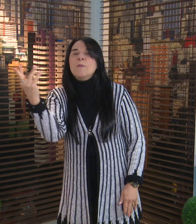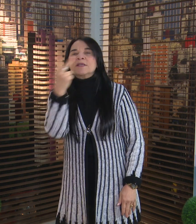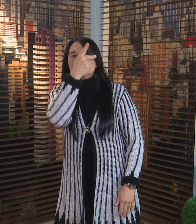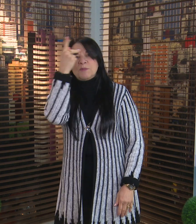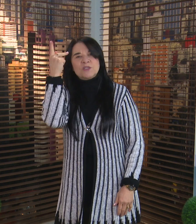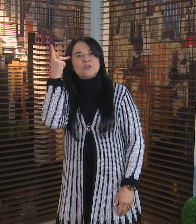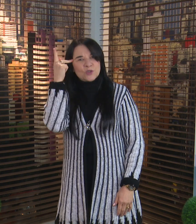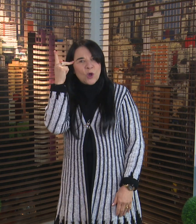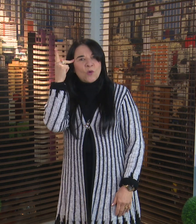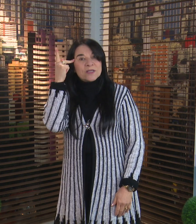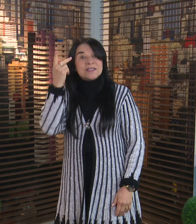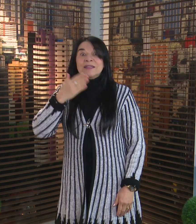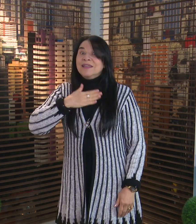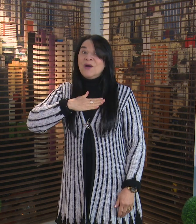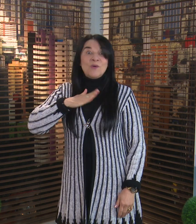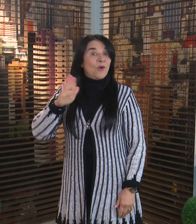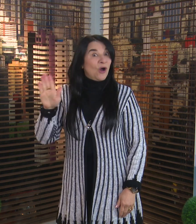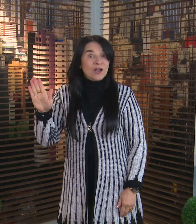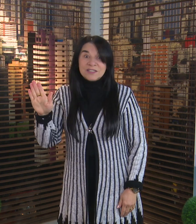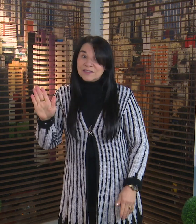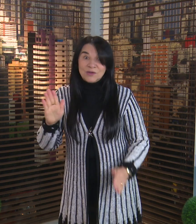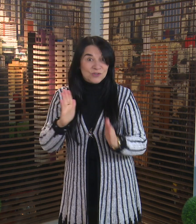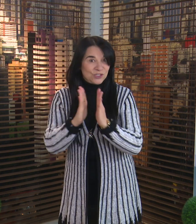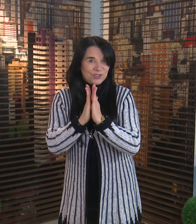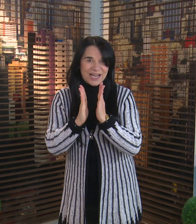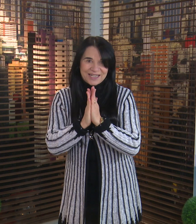algumas pessoas não gostam de orar.